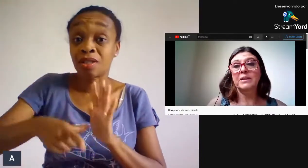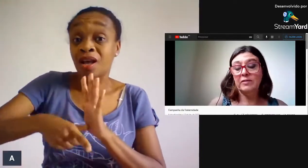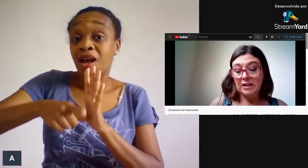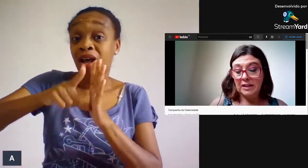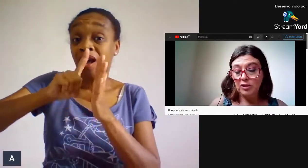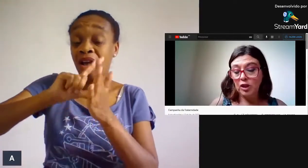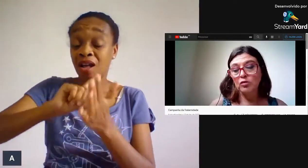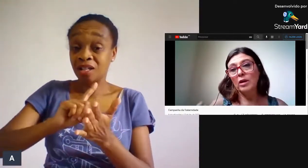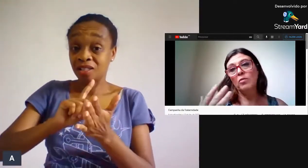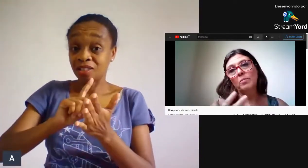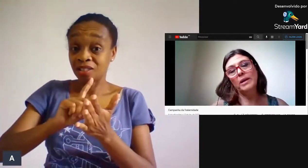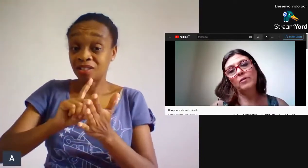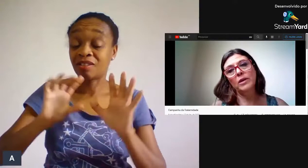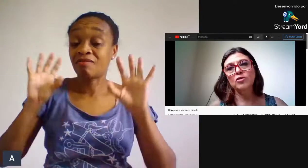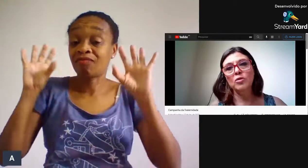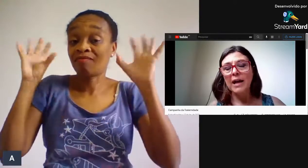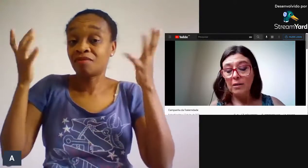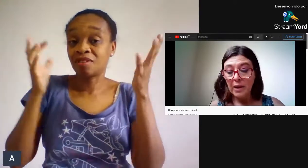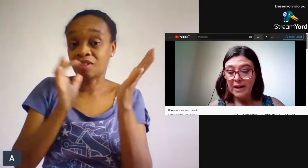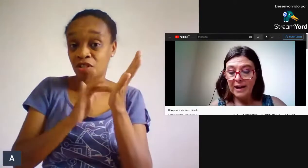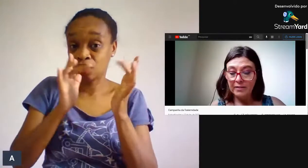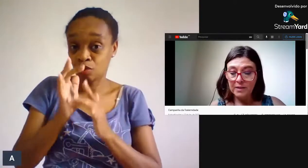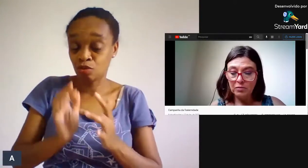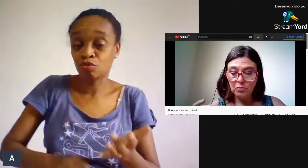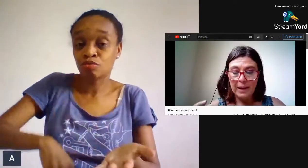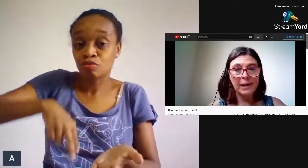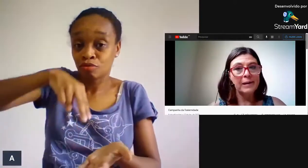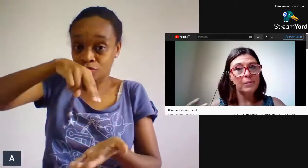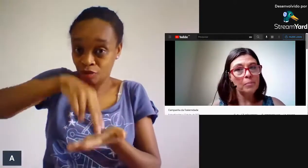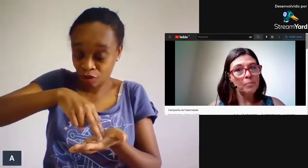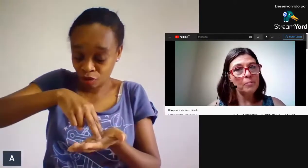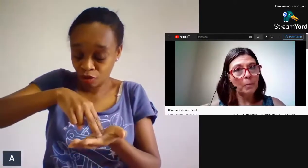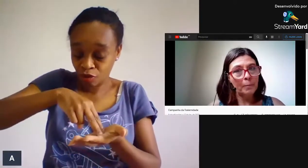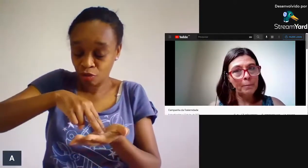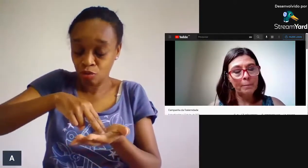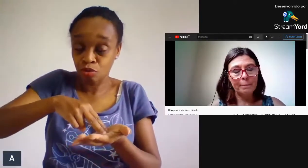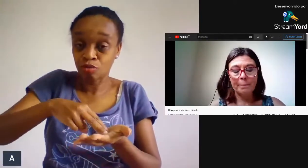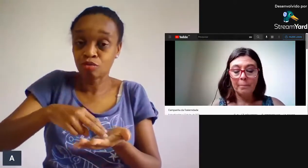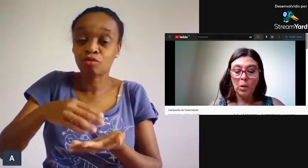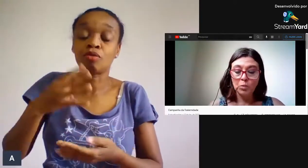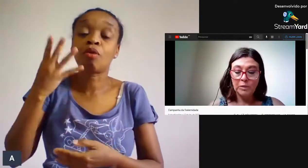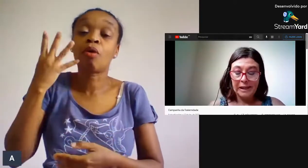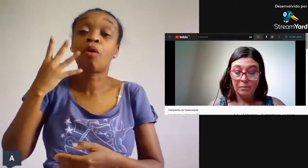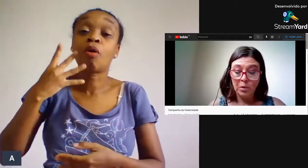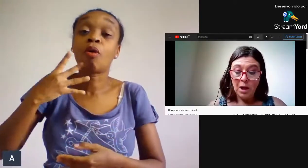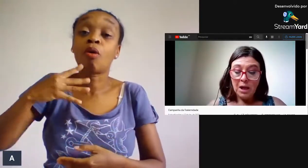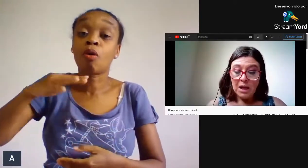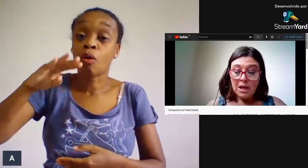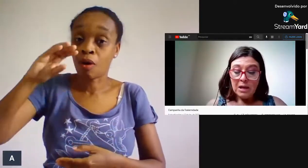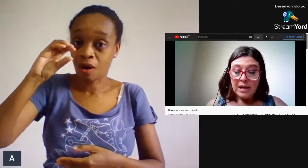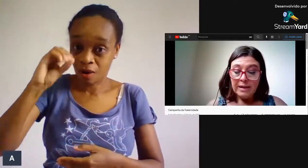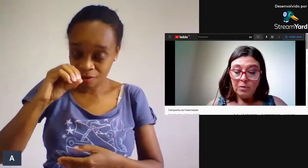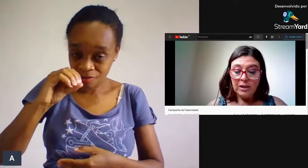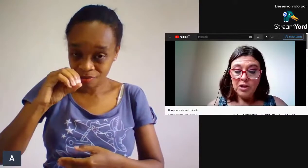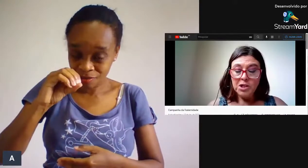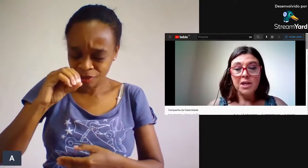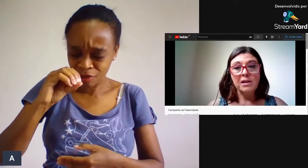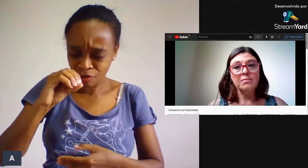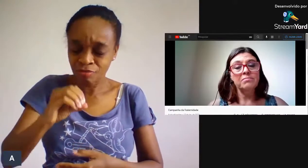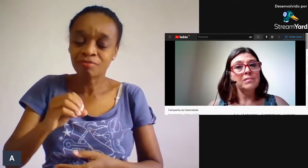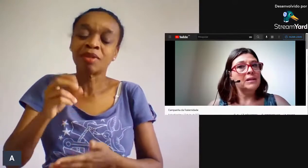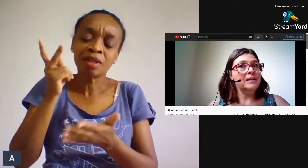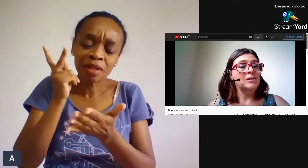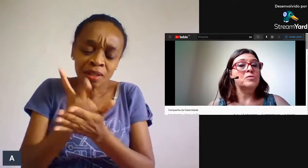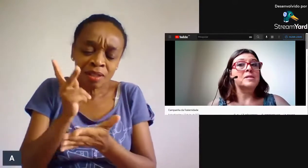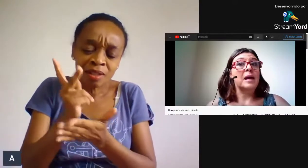a campanha da fraternidade que nos acompanha durante toda a quaresma, isso há um bom tempo. E tem muita gente